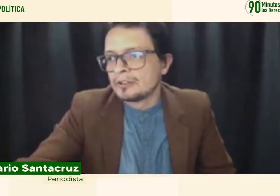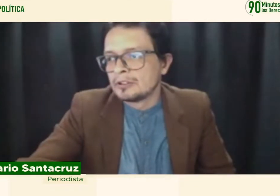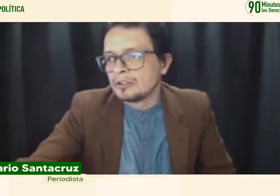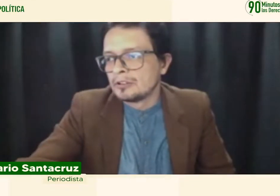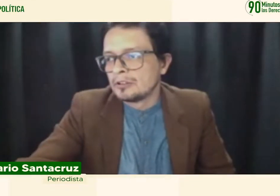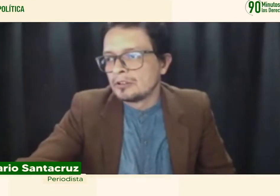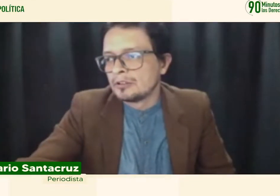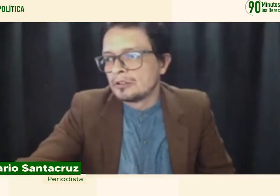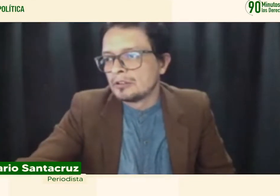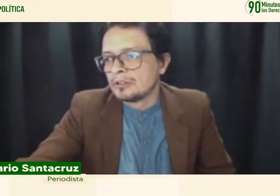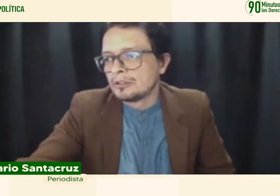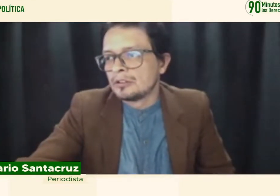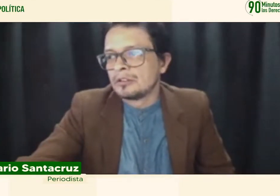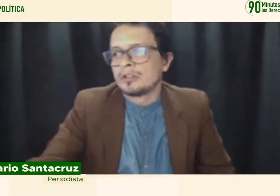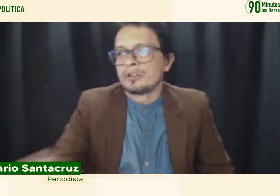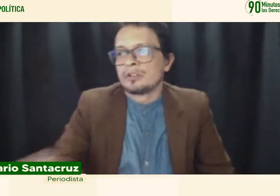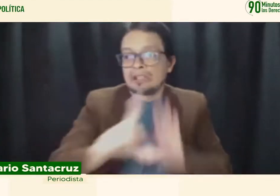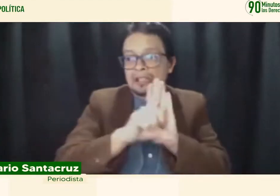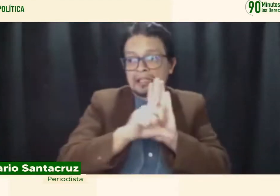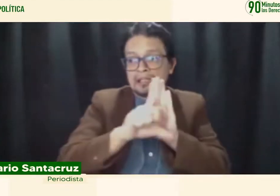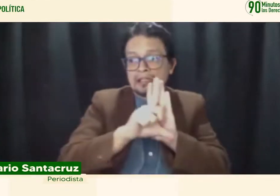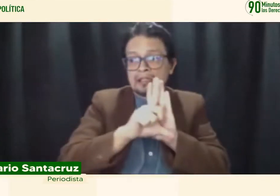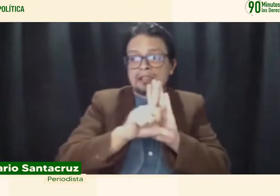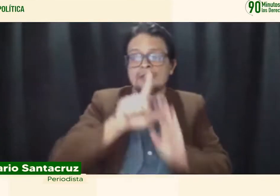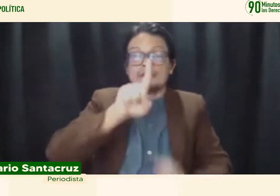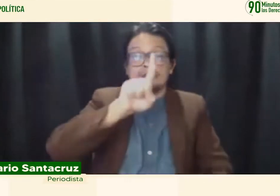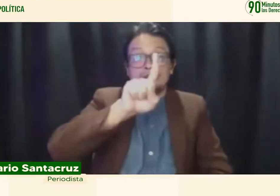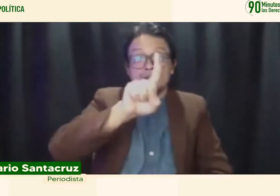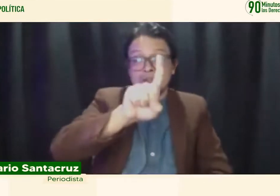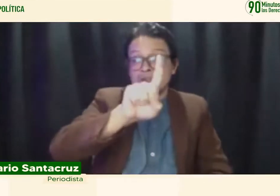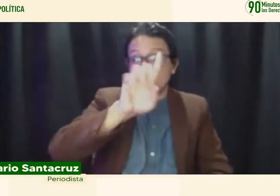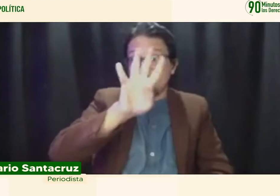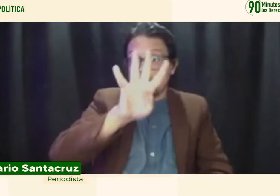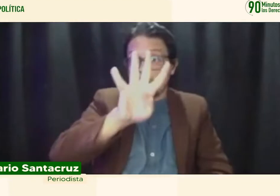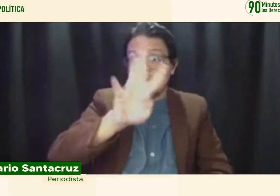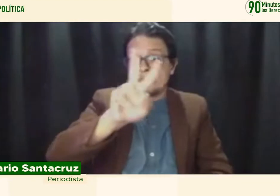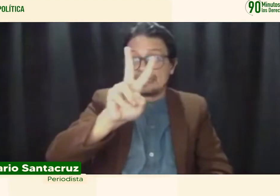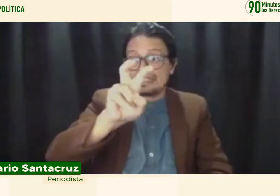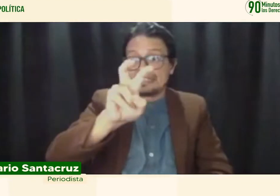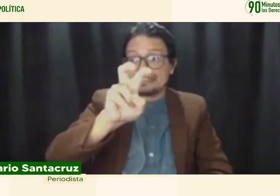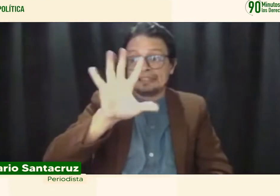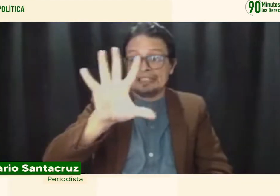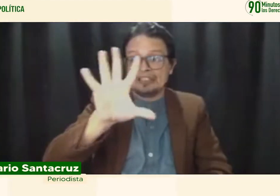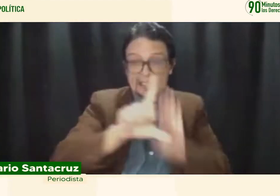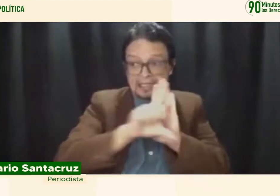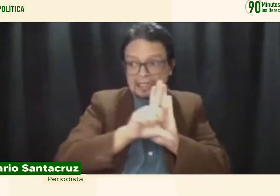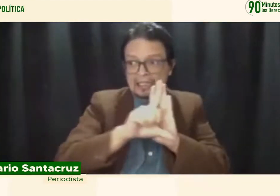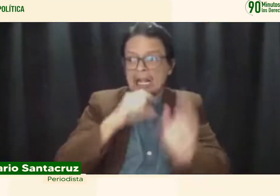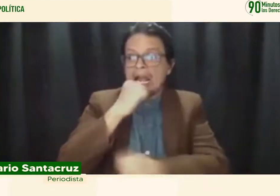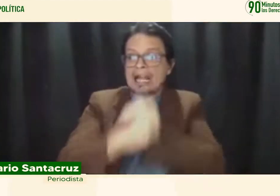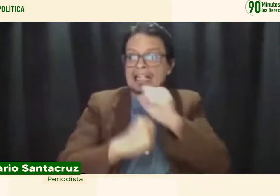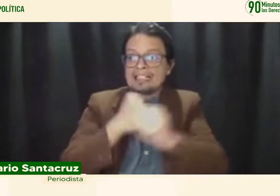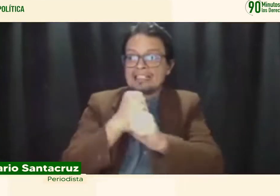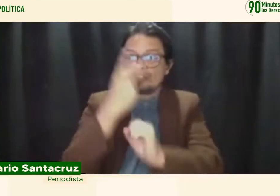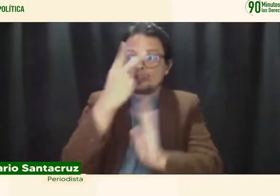permítanme reviso algo aquí cuando hablamos de la ley 141 14